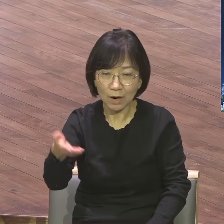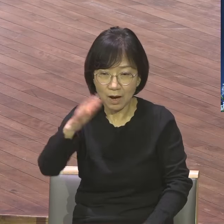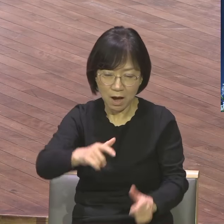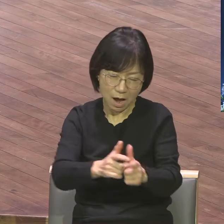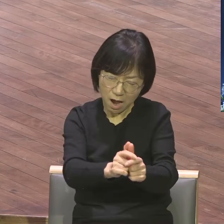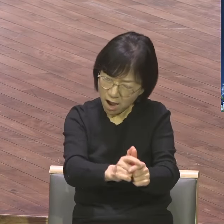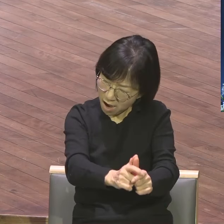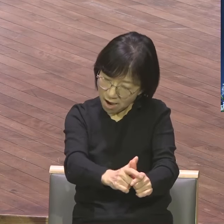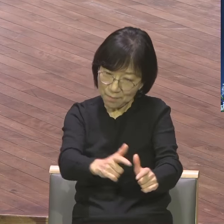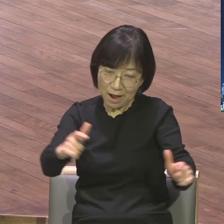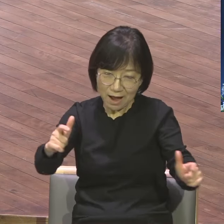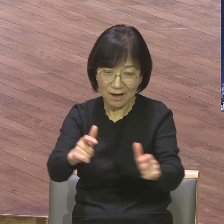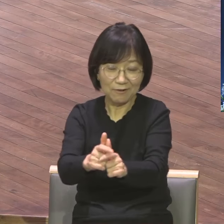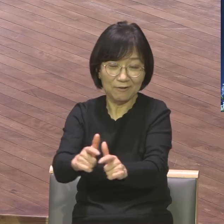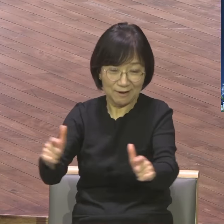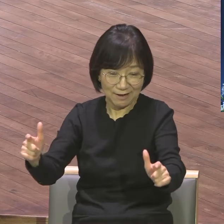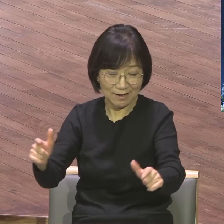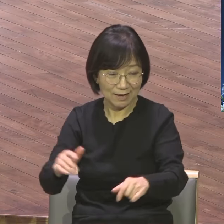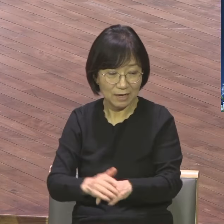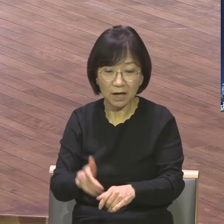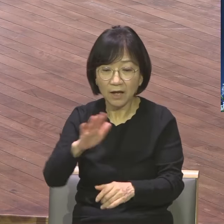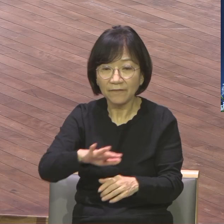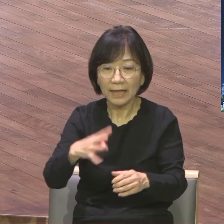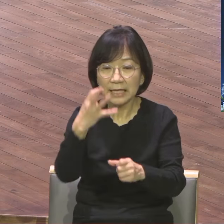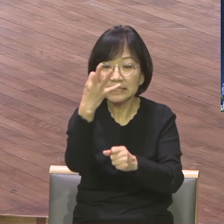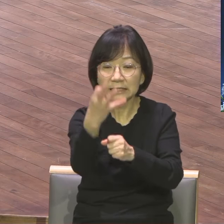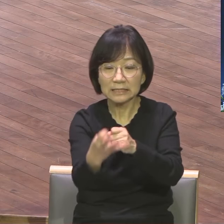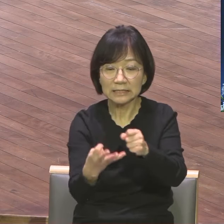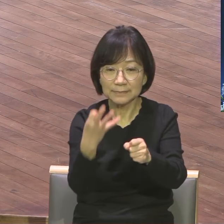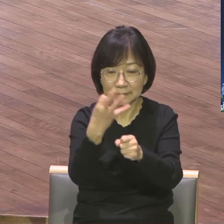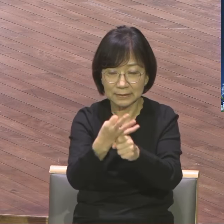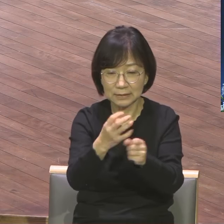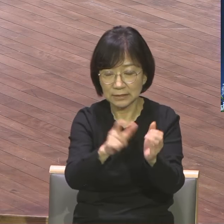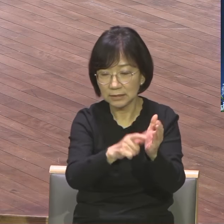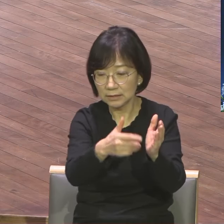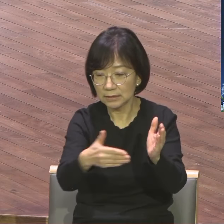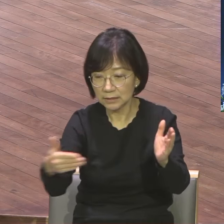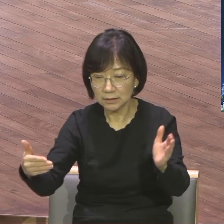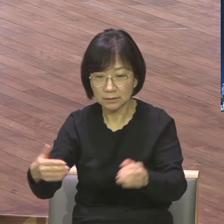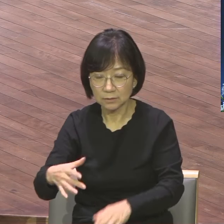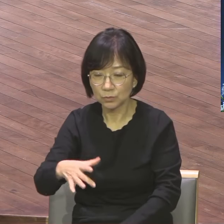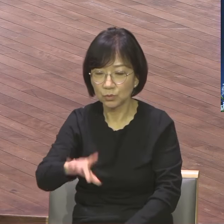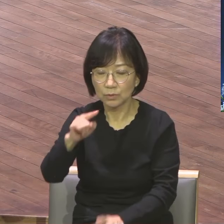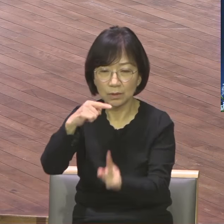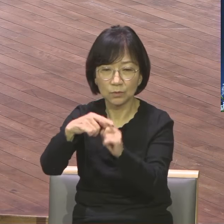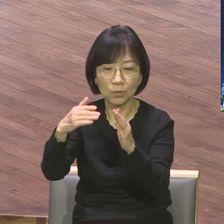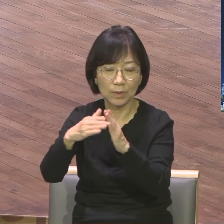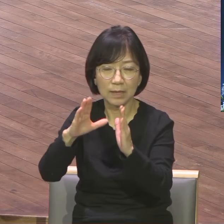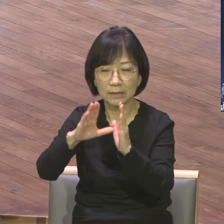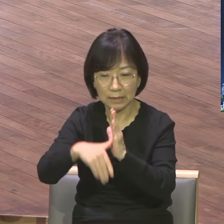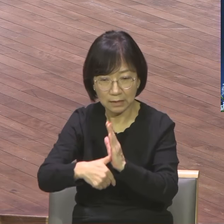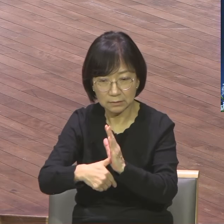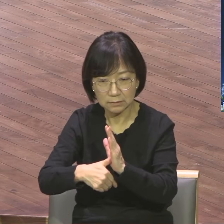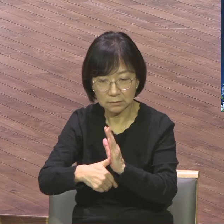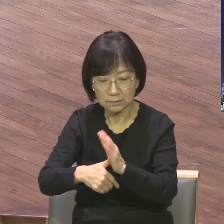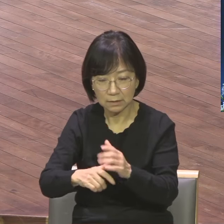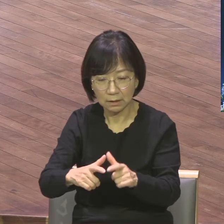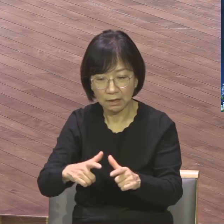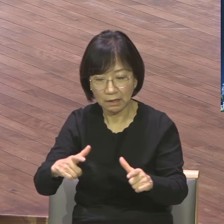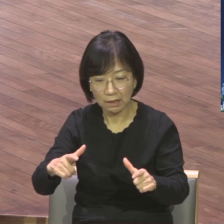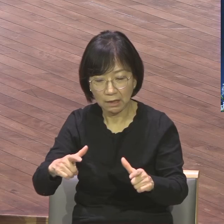역사예요. 그런데 14년이 지난 초대교회는 한계가 부딪혔어요. 붕이